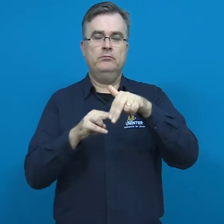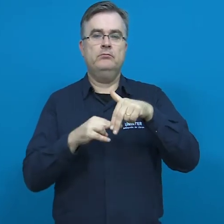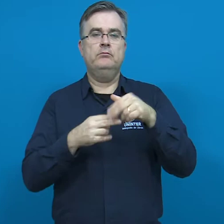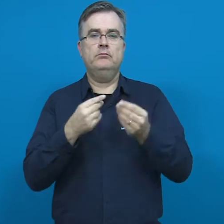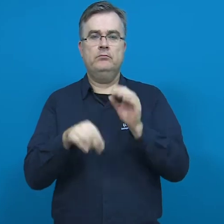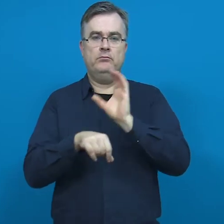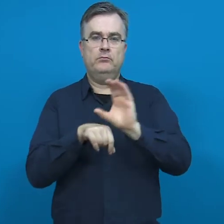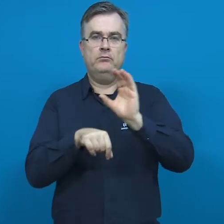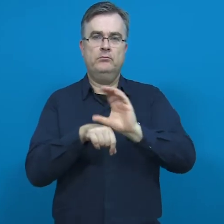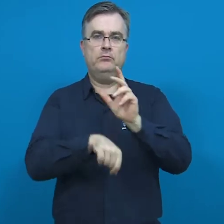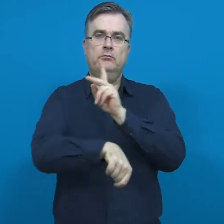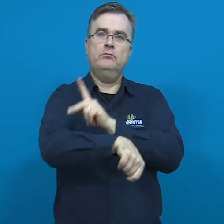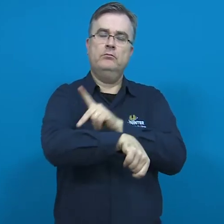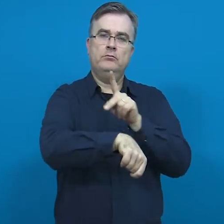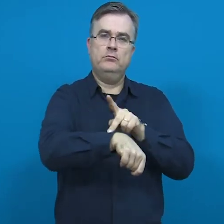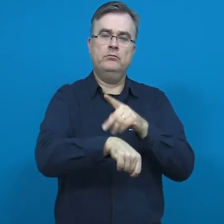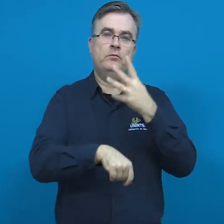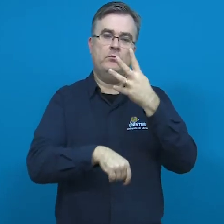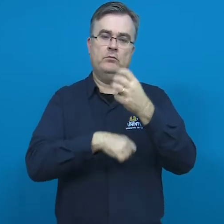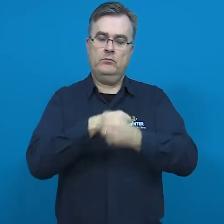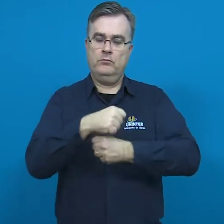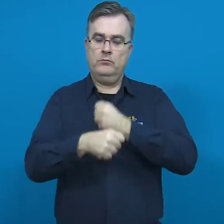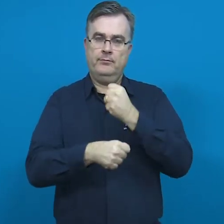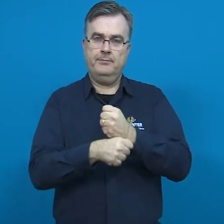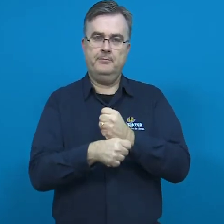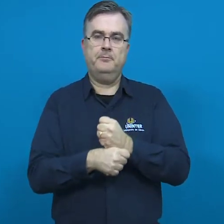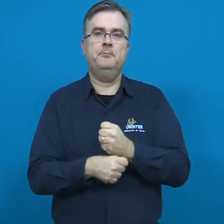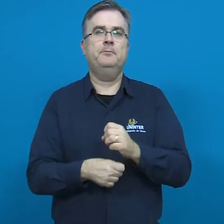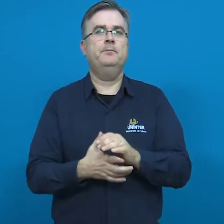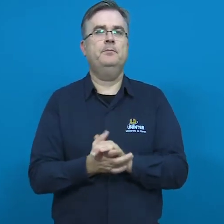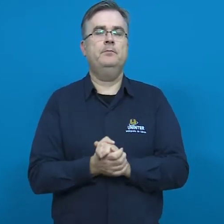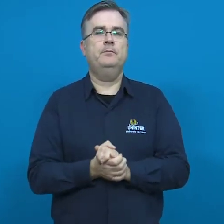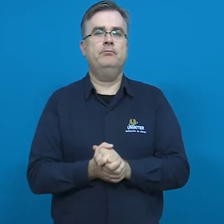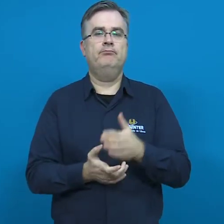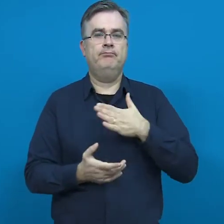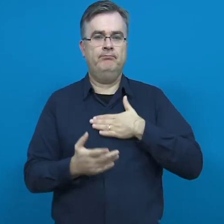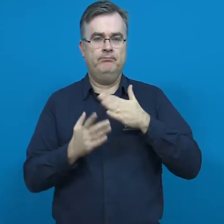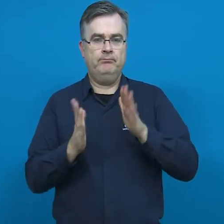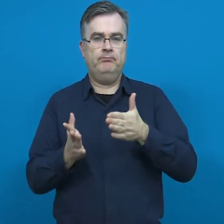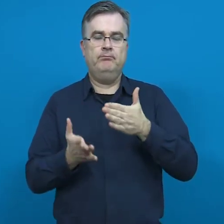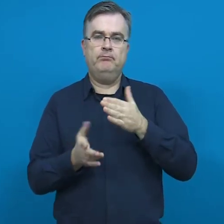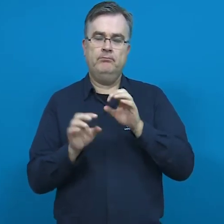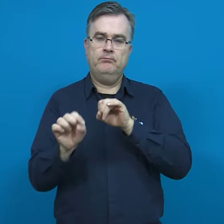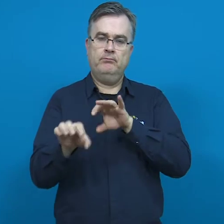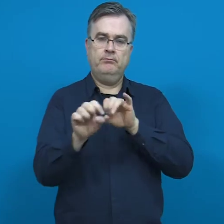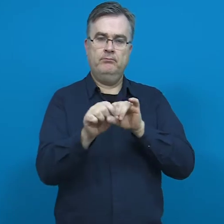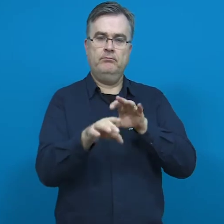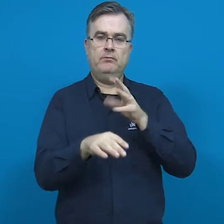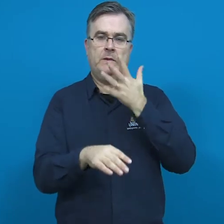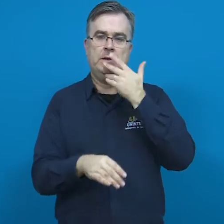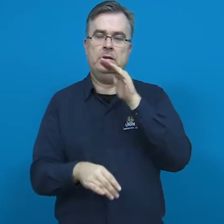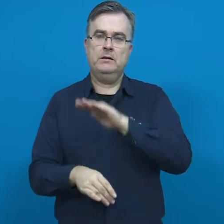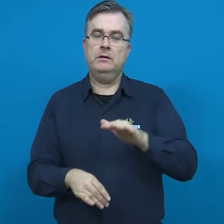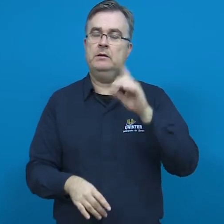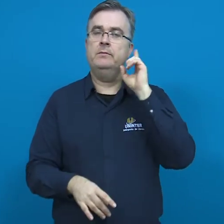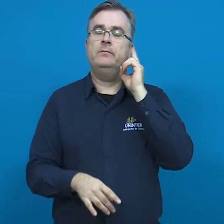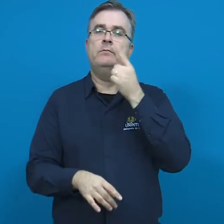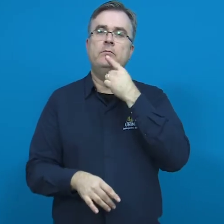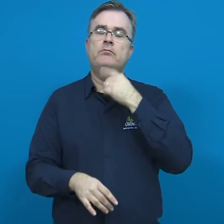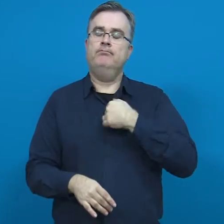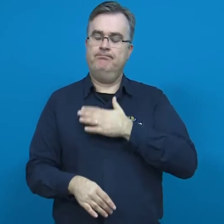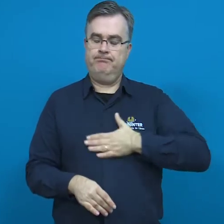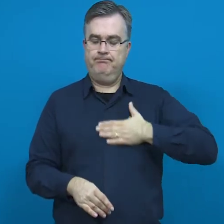futuramente. Por isso, fazendo o curso de pedagogia, são 4 anos. E eu já ensino algumas